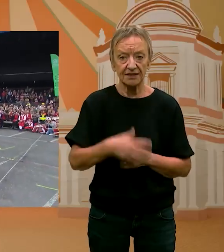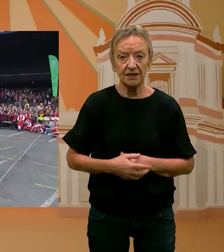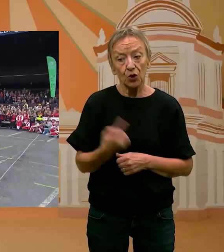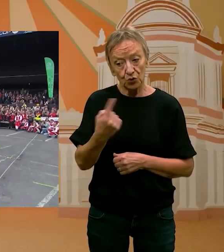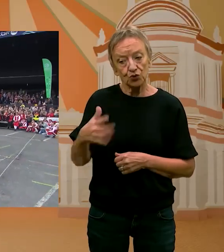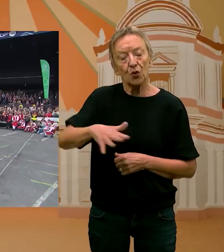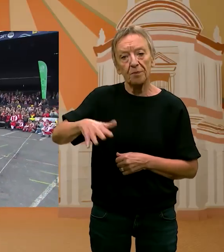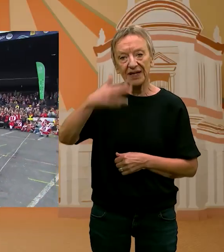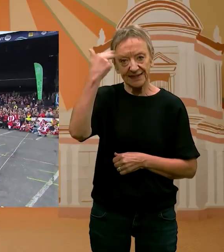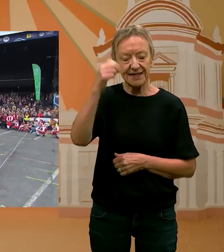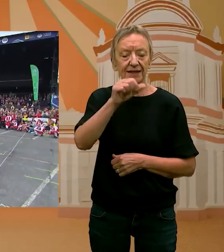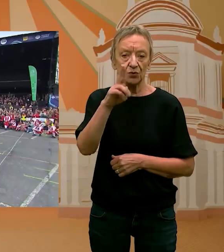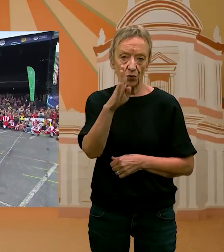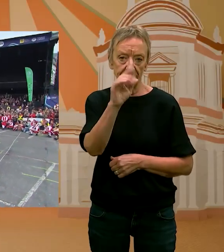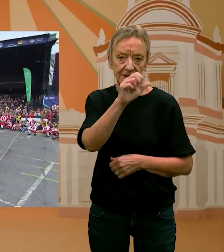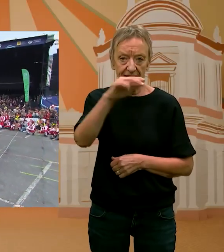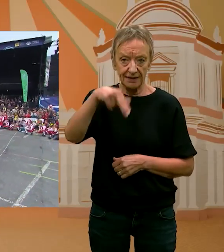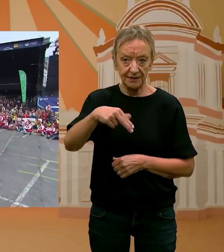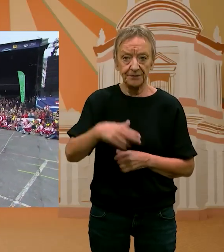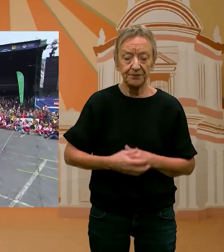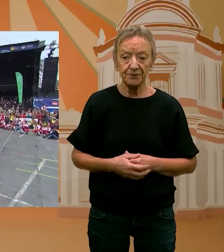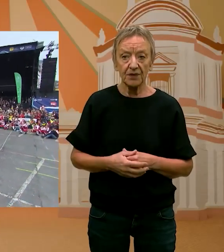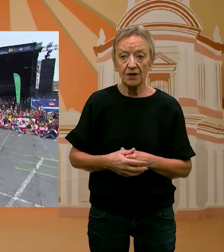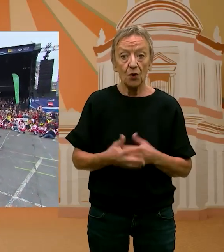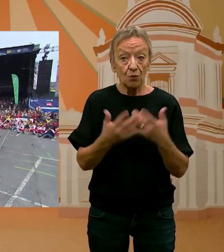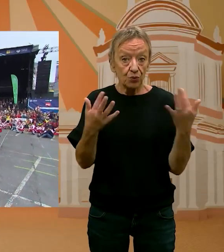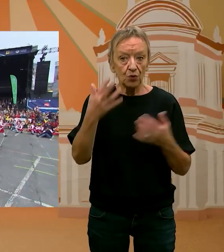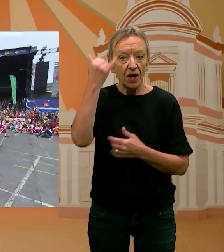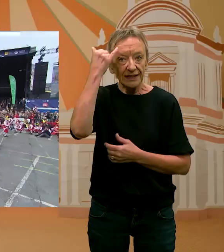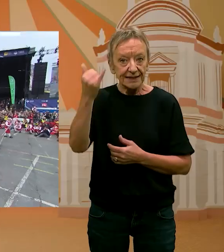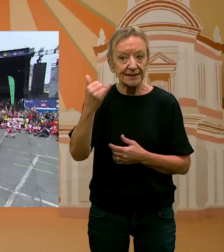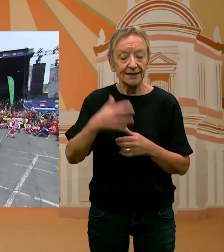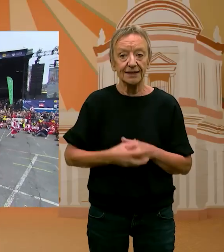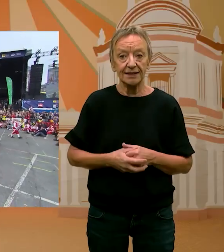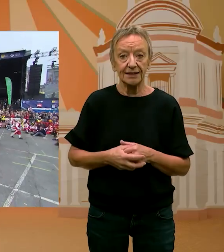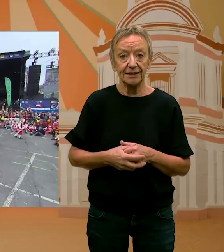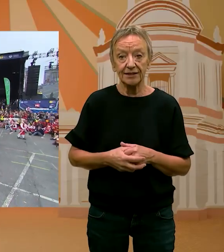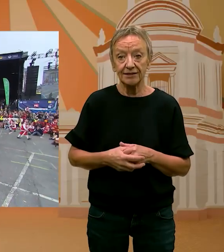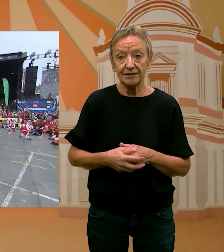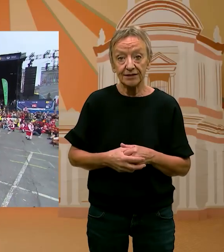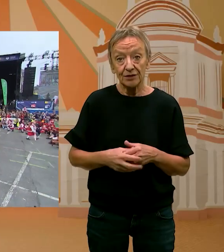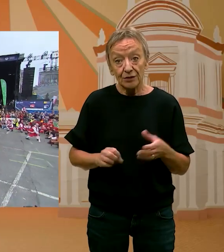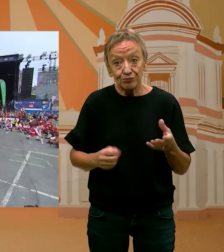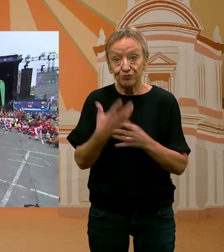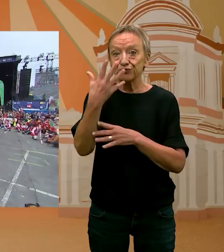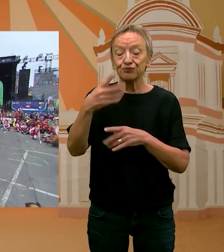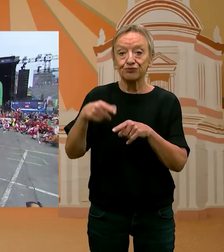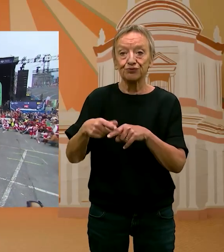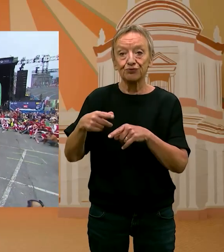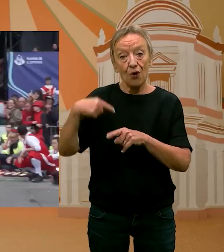cadre des fêtes de Wallonie, c'était pour la redynamisation et après la renaissance du folklore à Namur, fin des années 50, de pouvoir créer des moments phares lors des